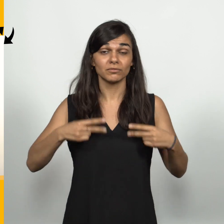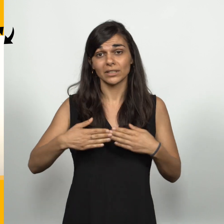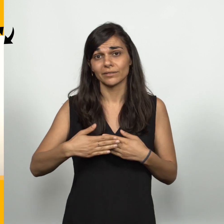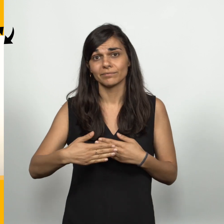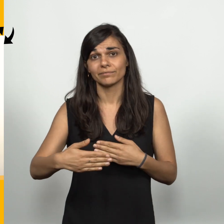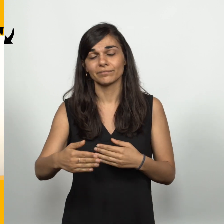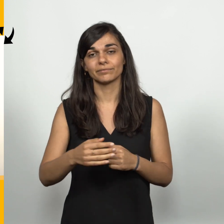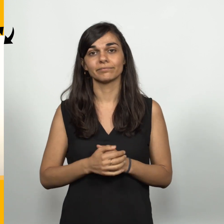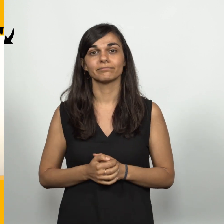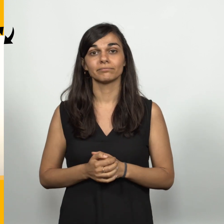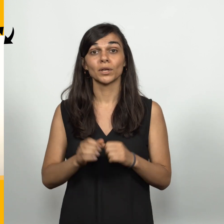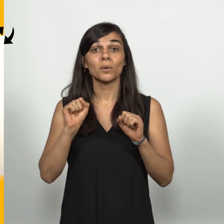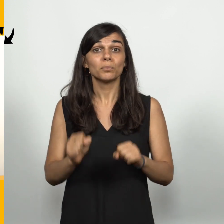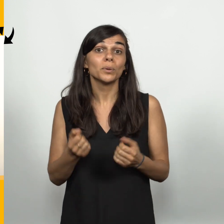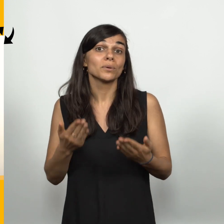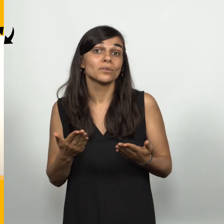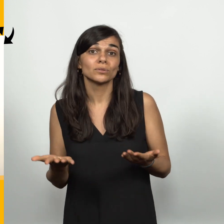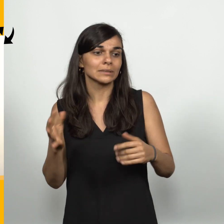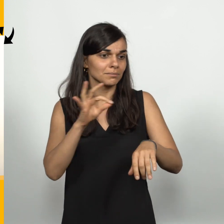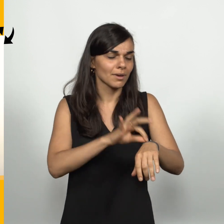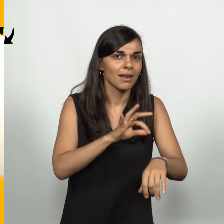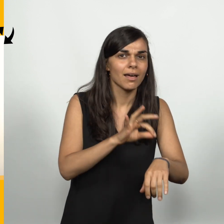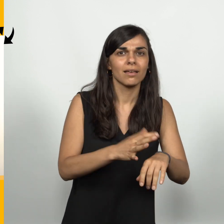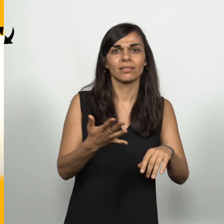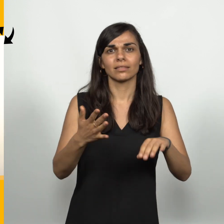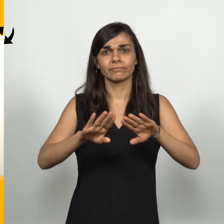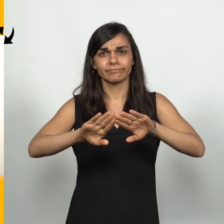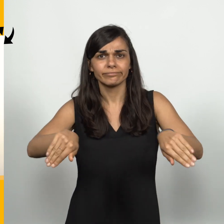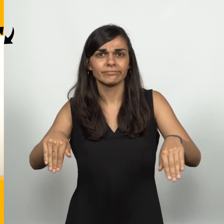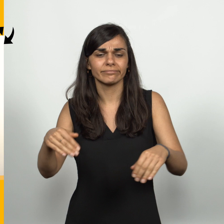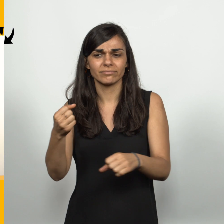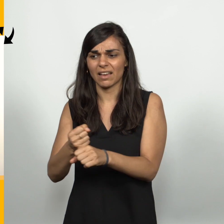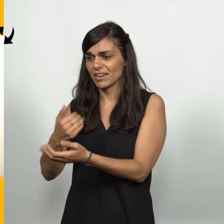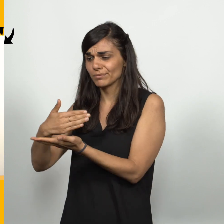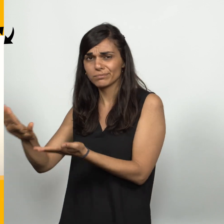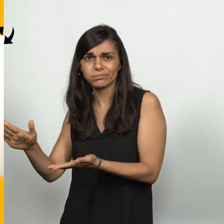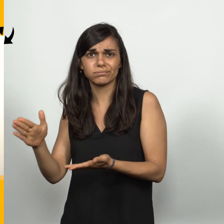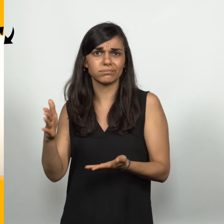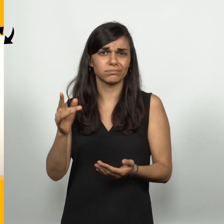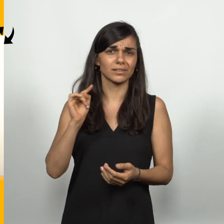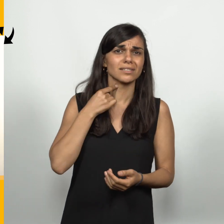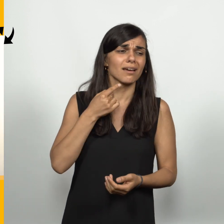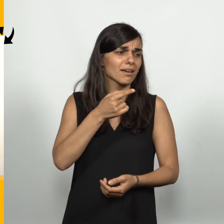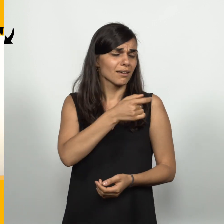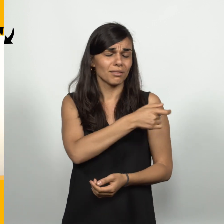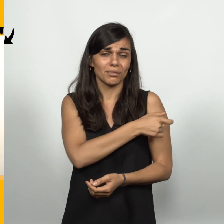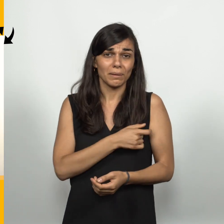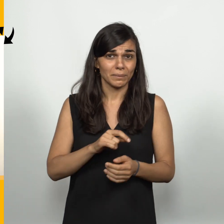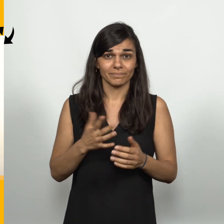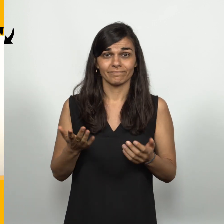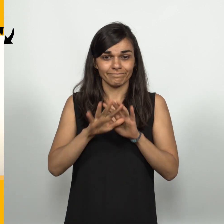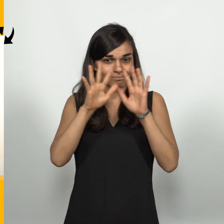saisons de notre vie. Votre tempête est peut-être actuellement la maladie, une rupture, un licenciement, un échec ou un